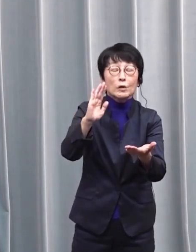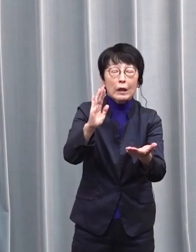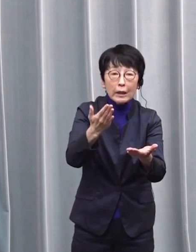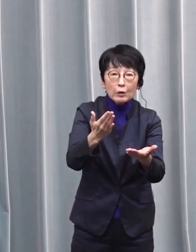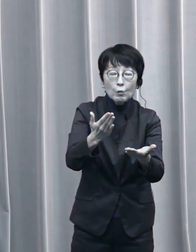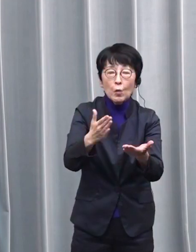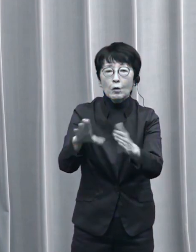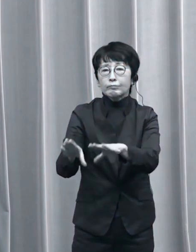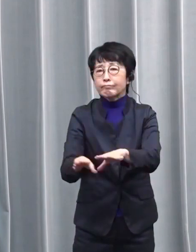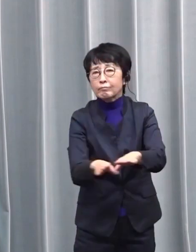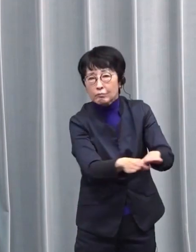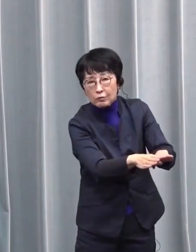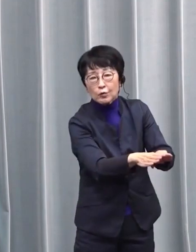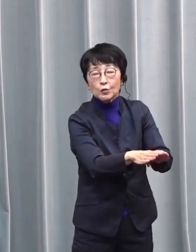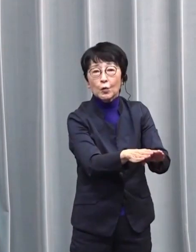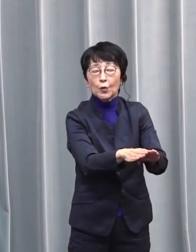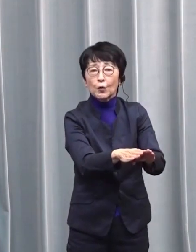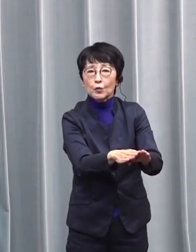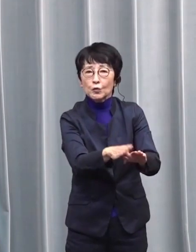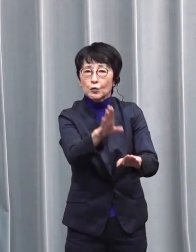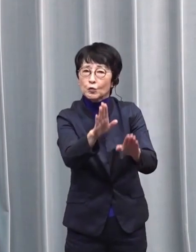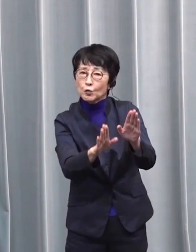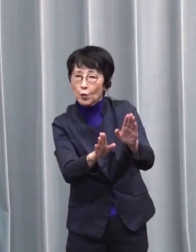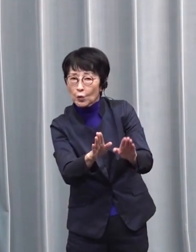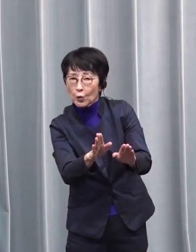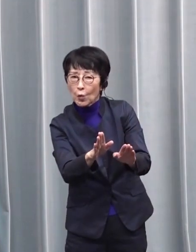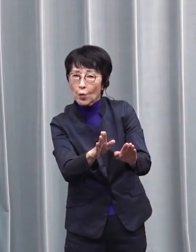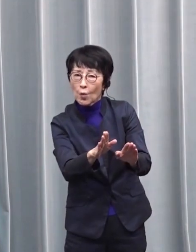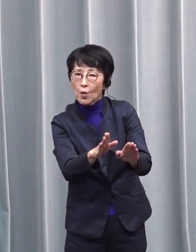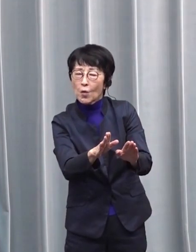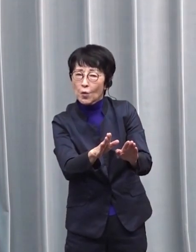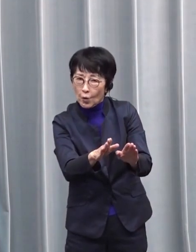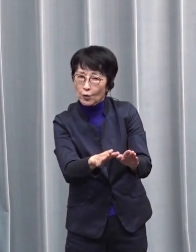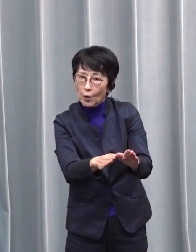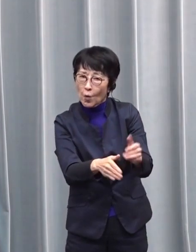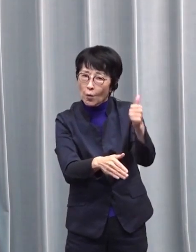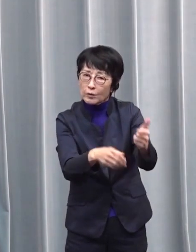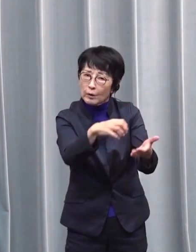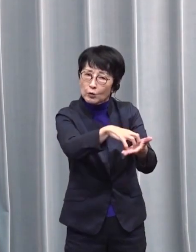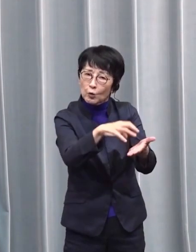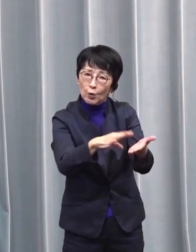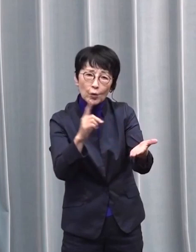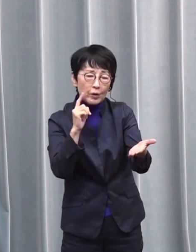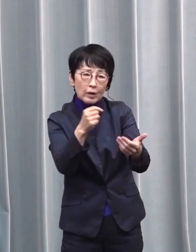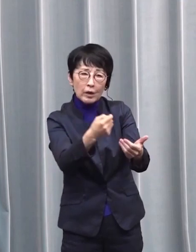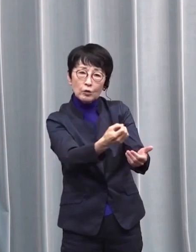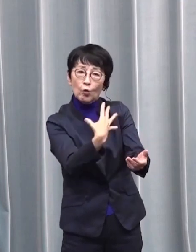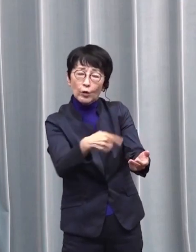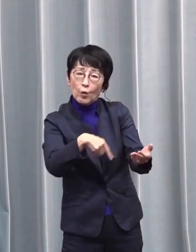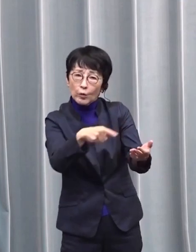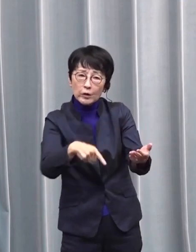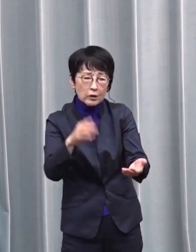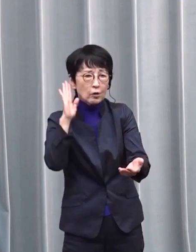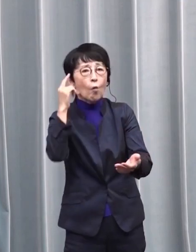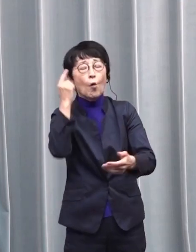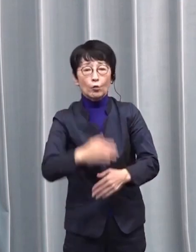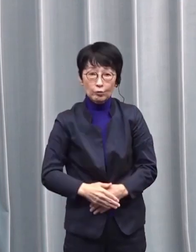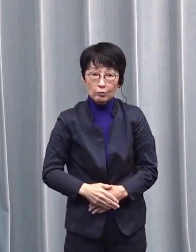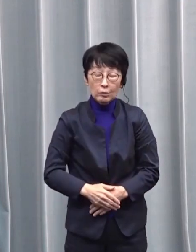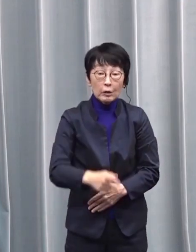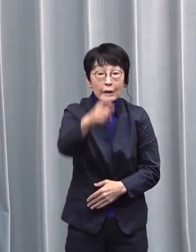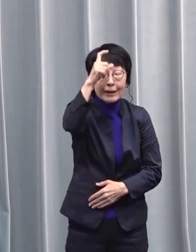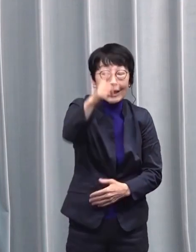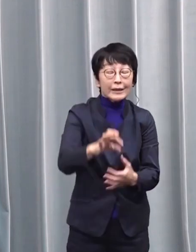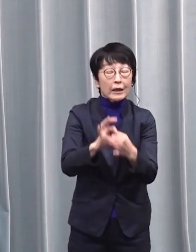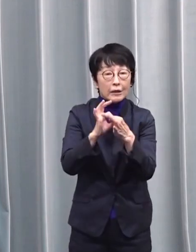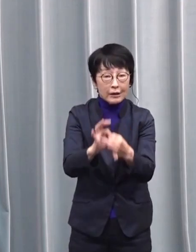性もあるんじゃないかと、こういった証言から伺えるんですね。こういったことを含めて警察の中にその捜査に対する問題意識、これを